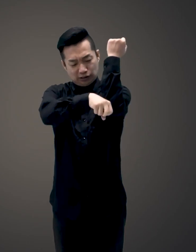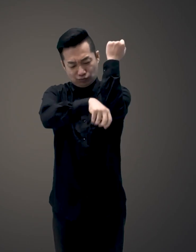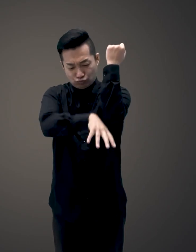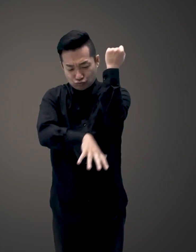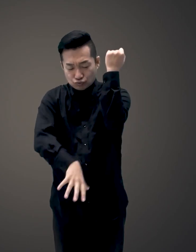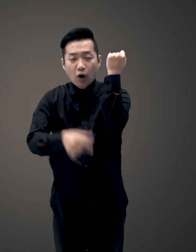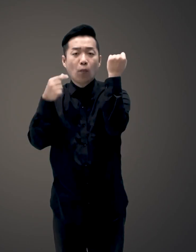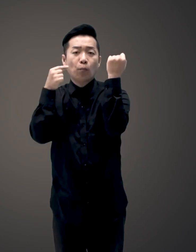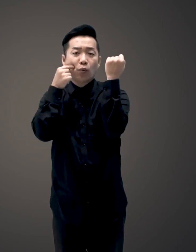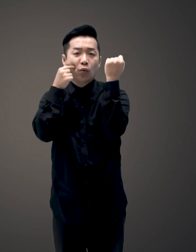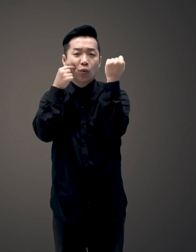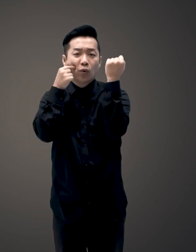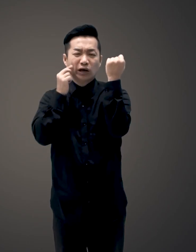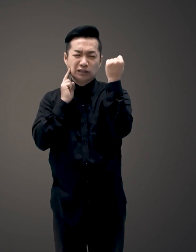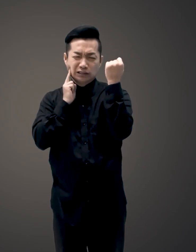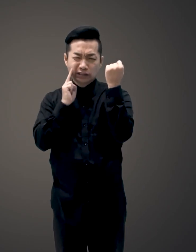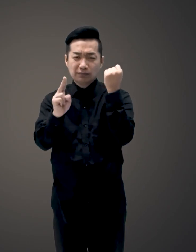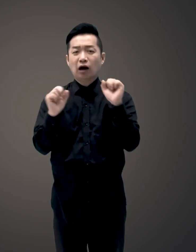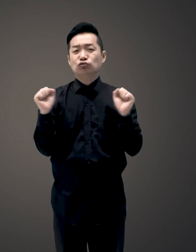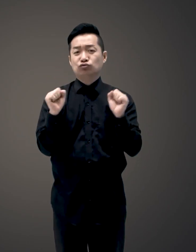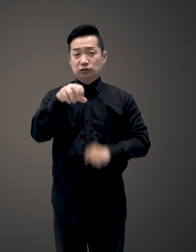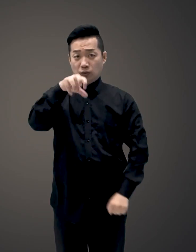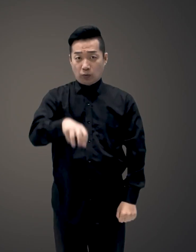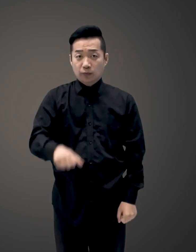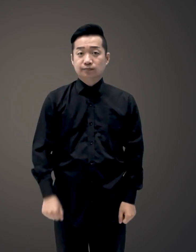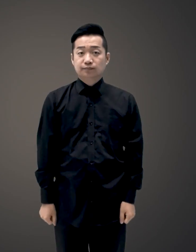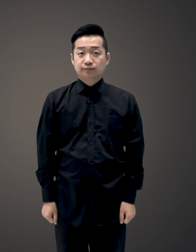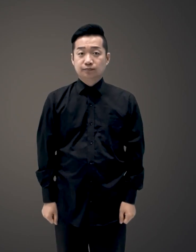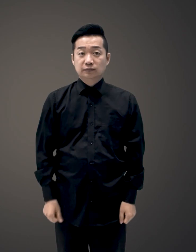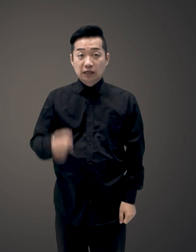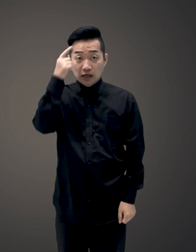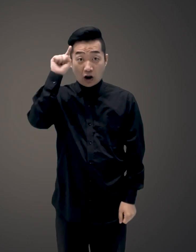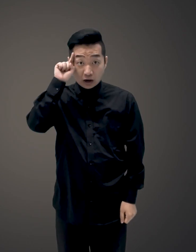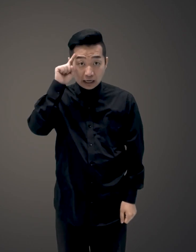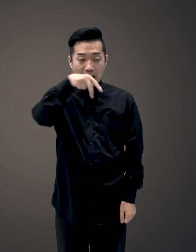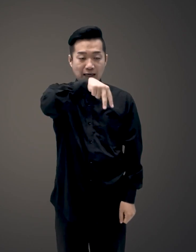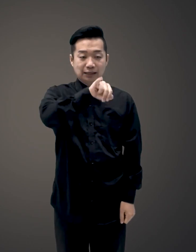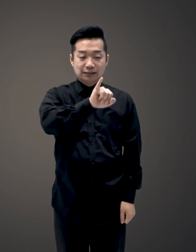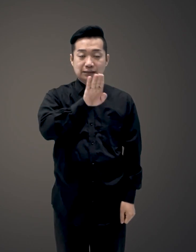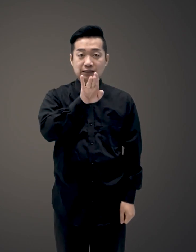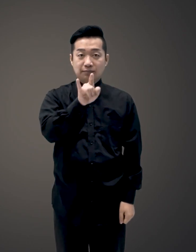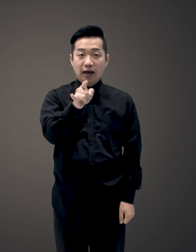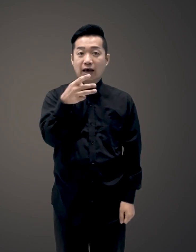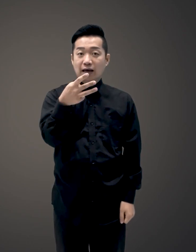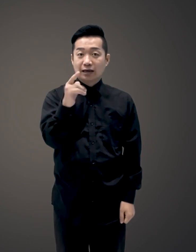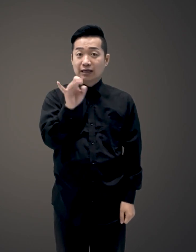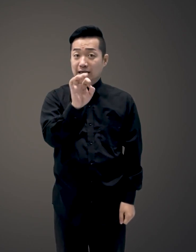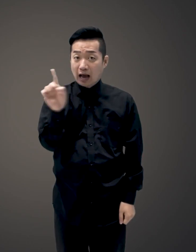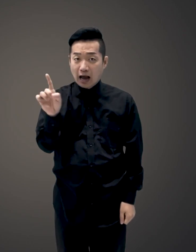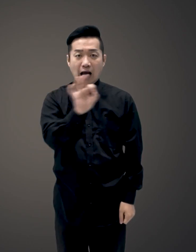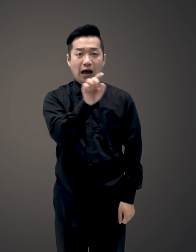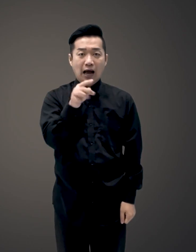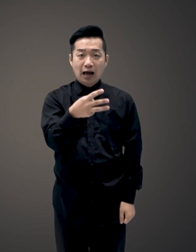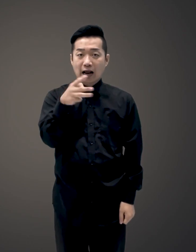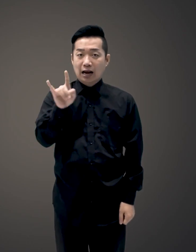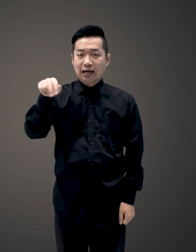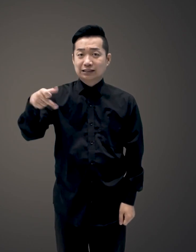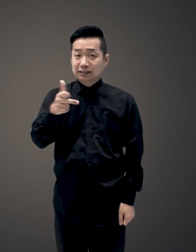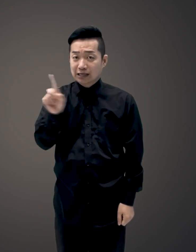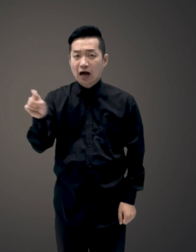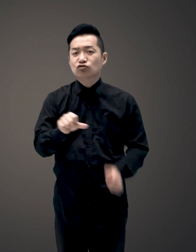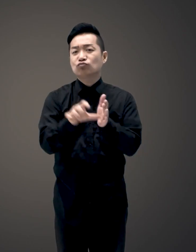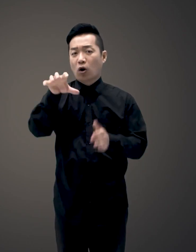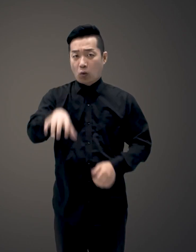깊이 뿌리 내리지 못하는 아주 추운 지역을 말합니다. 러시아의 시베리아나 알래스카가 대표적인